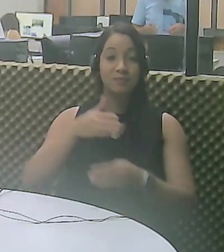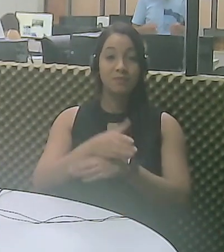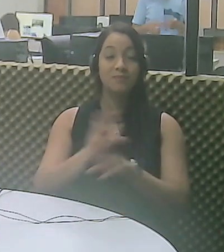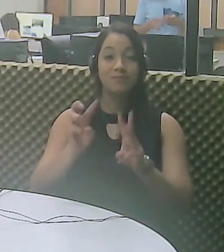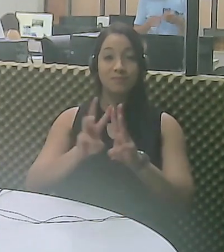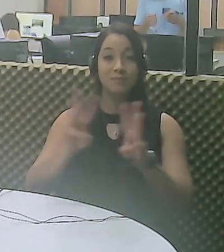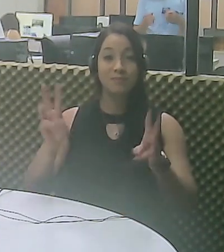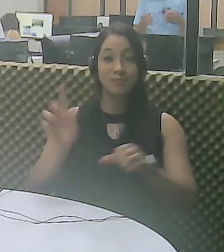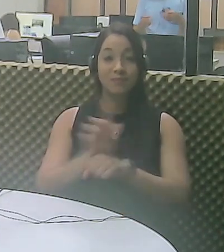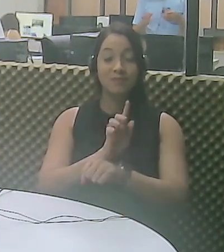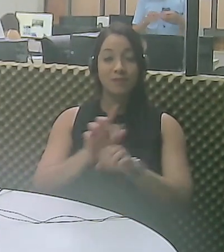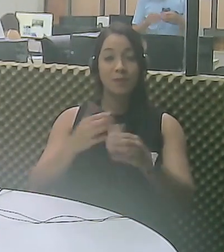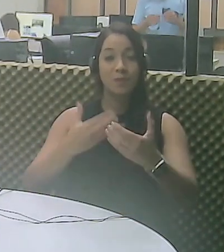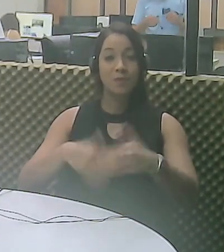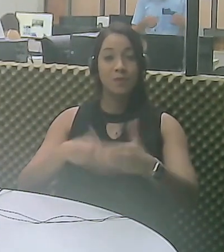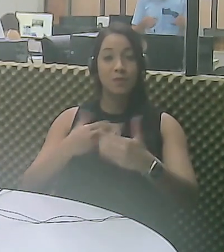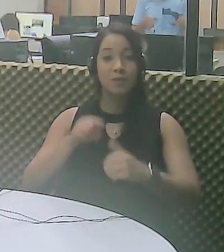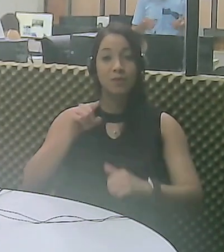acessar o site